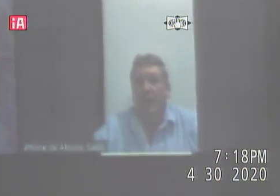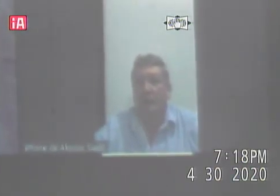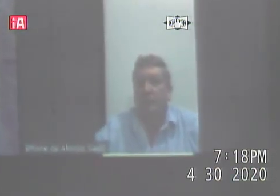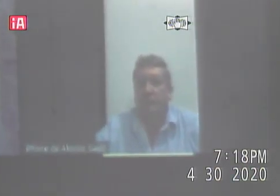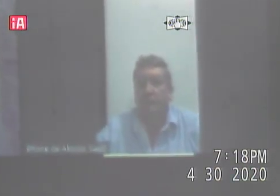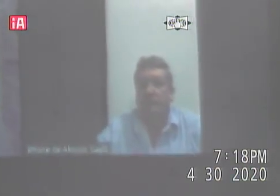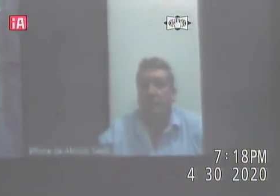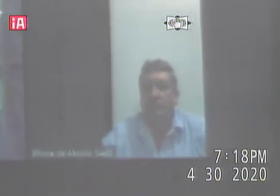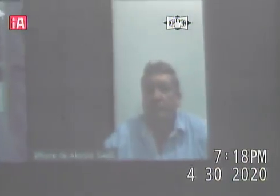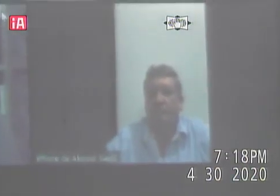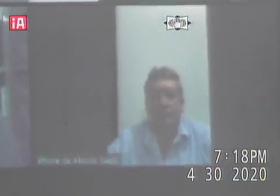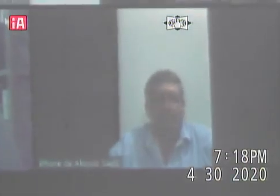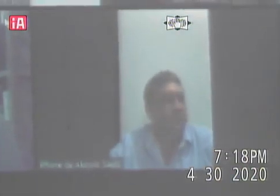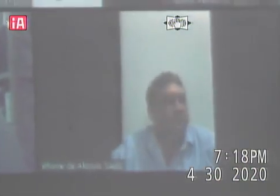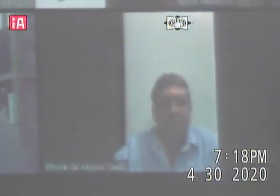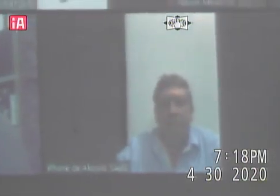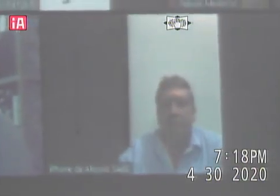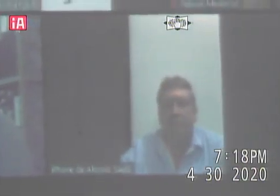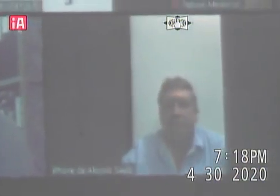Aguardar?